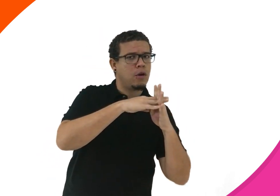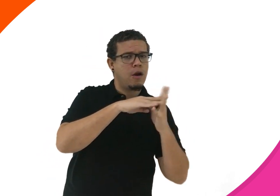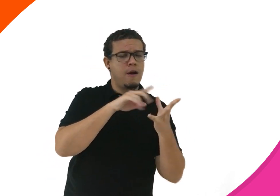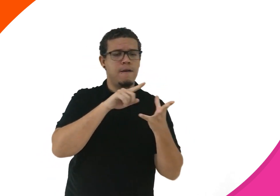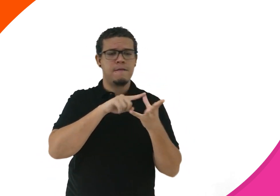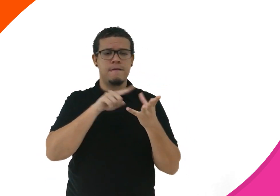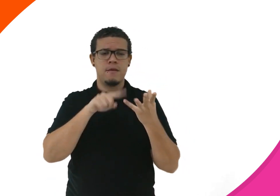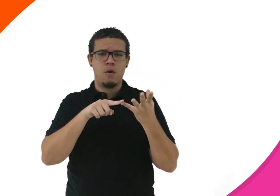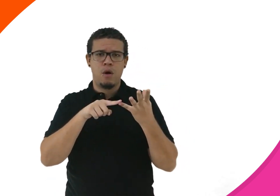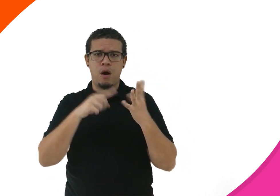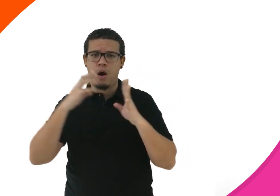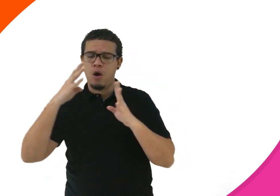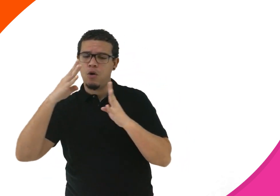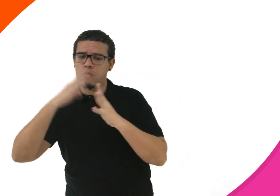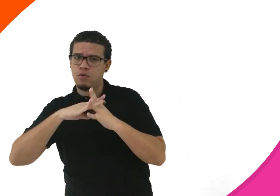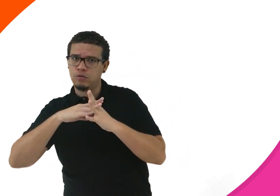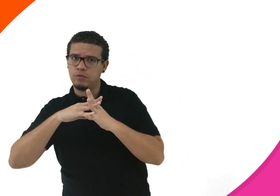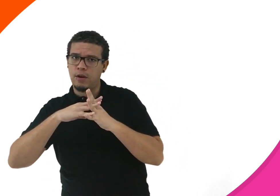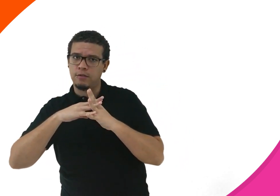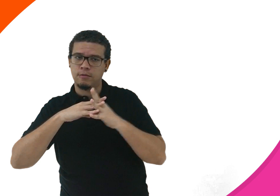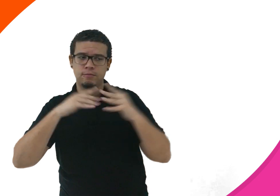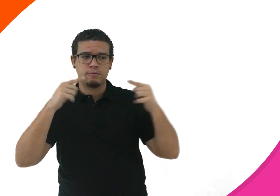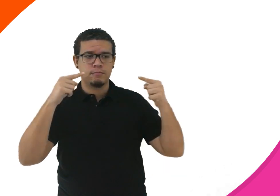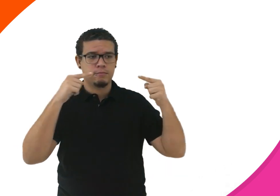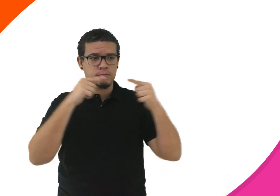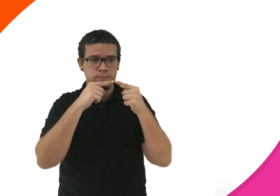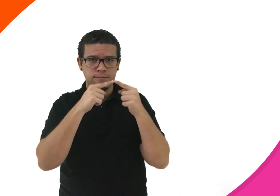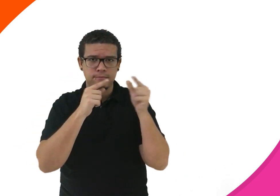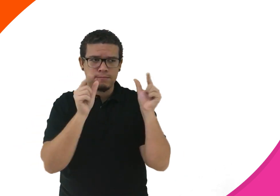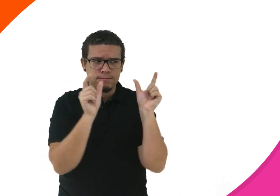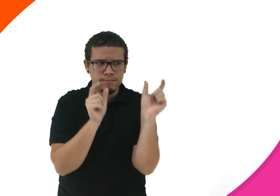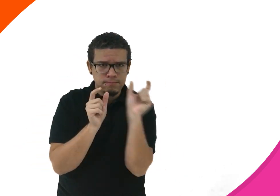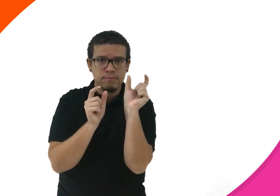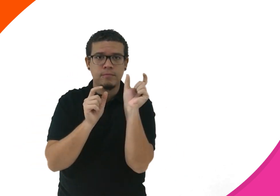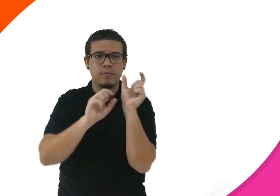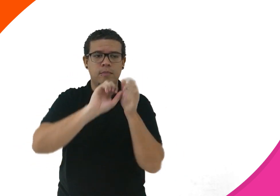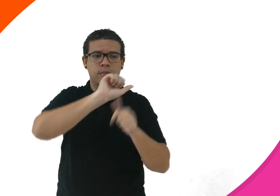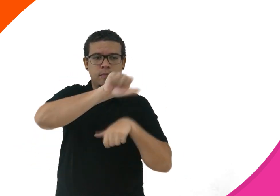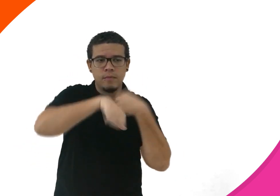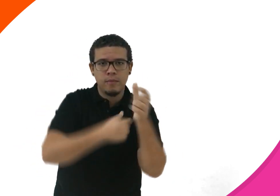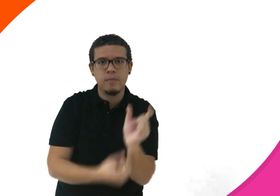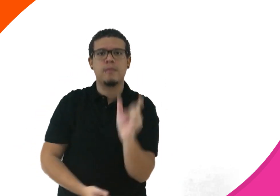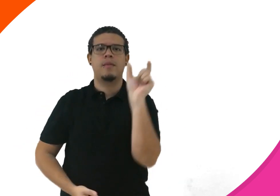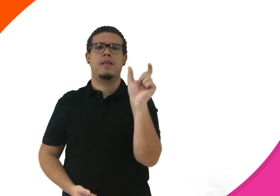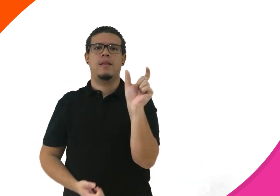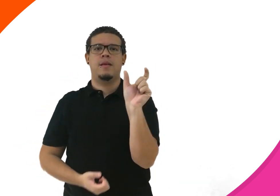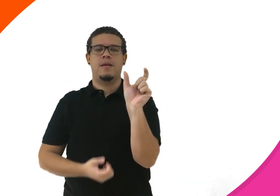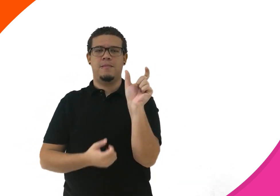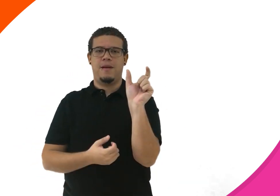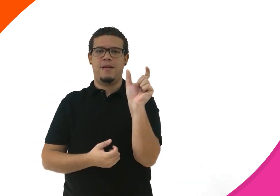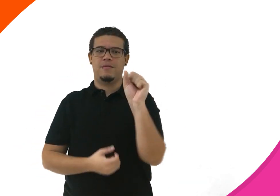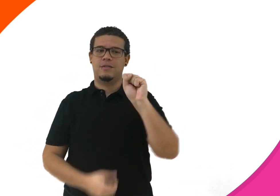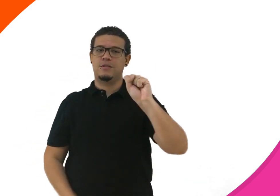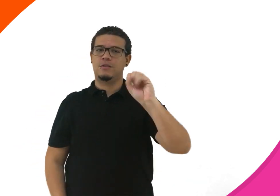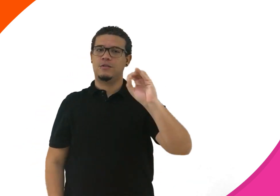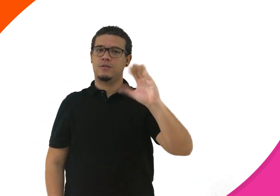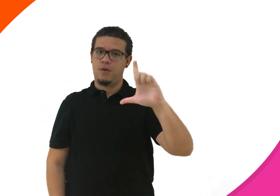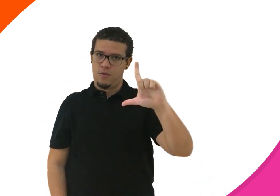Portanto, perceberam que a consoante com a vogal, as consoantes e vogais, formaram